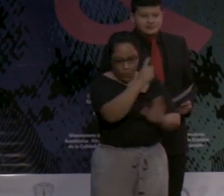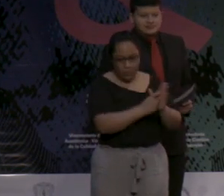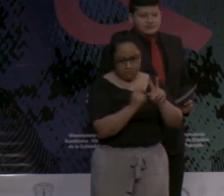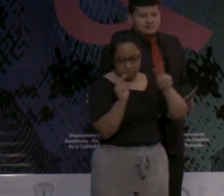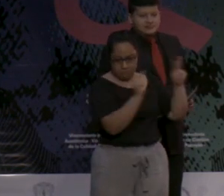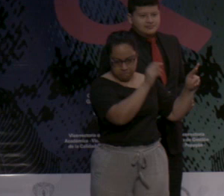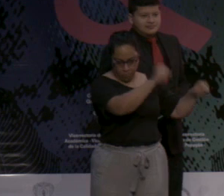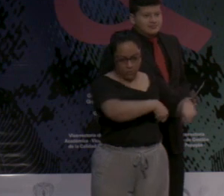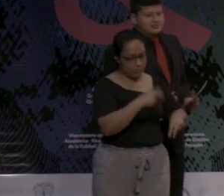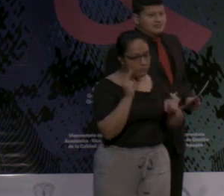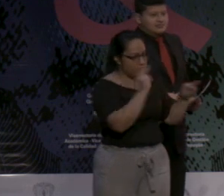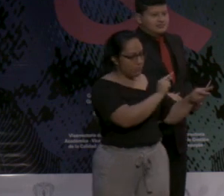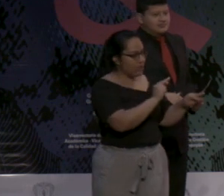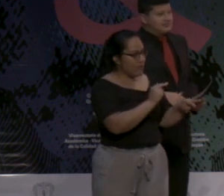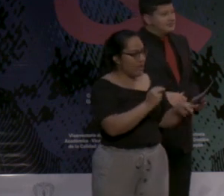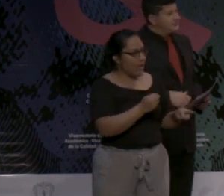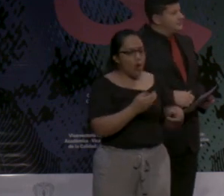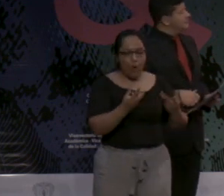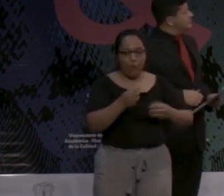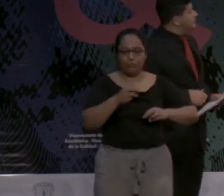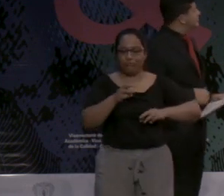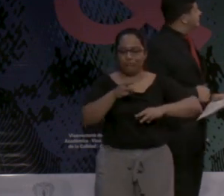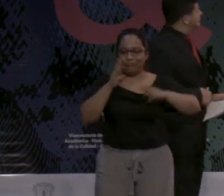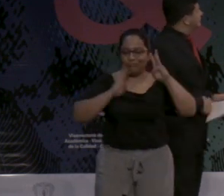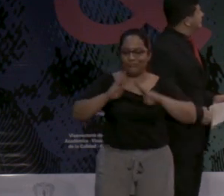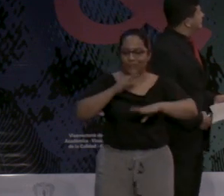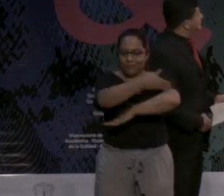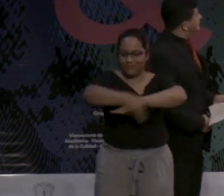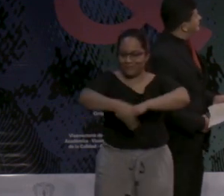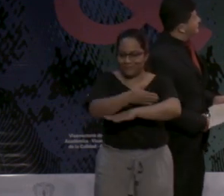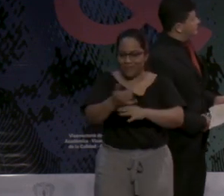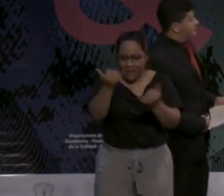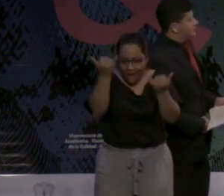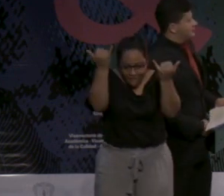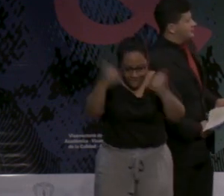Pues, o sea, eran unas de limón, pero yo creo que Ese papá no supimos de quiénes eran.